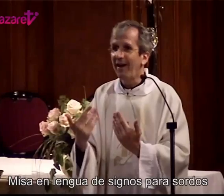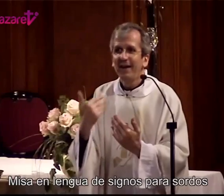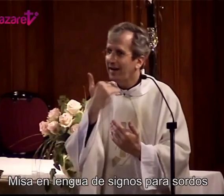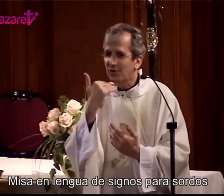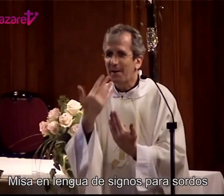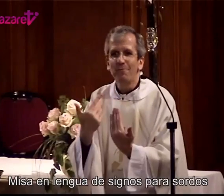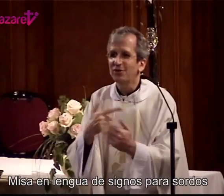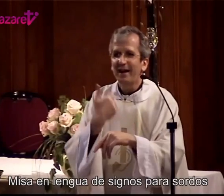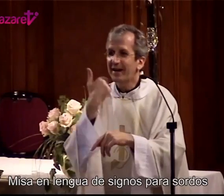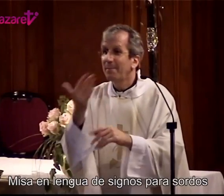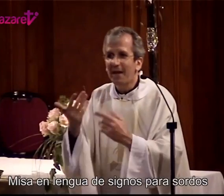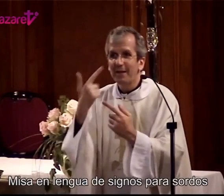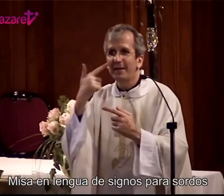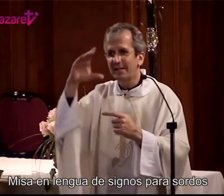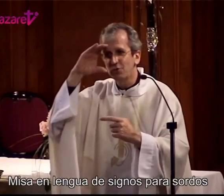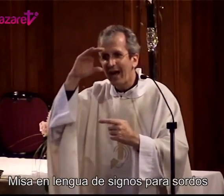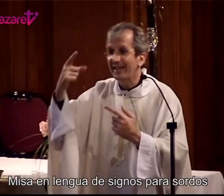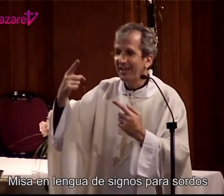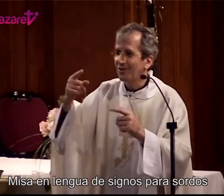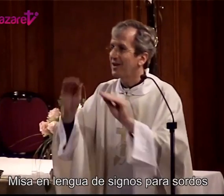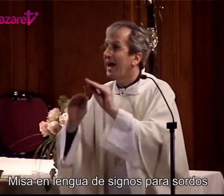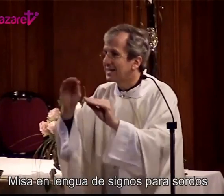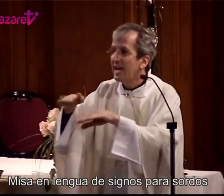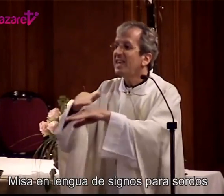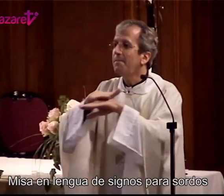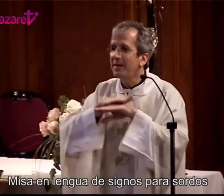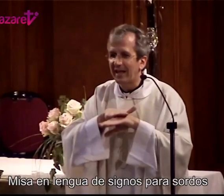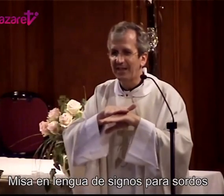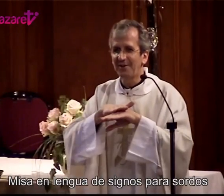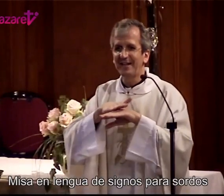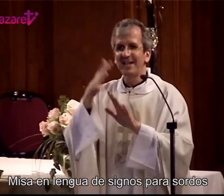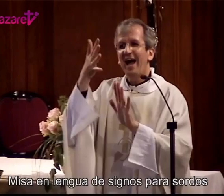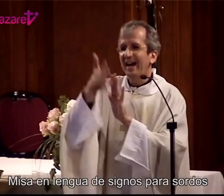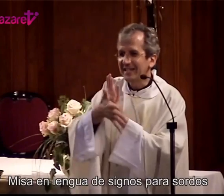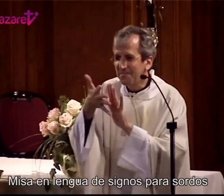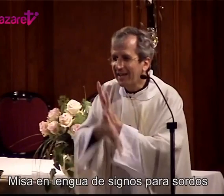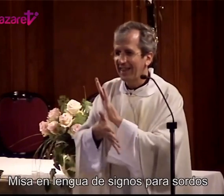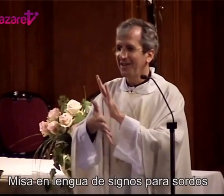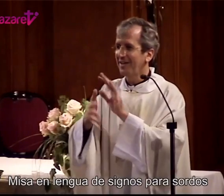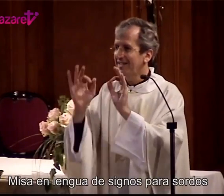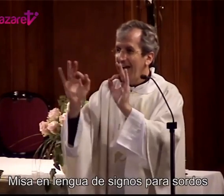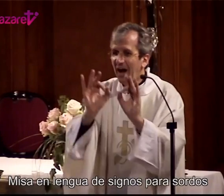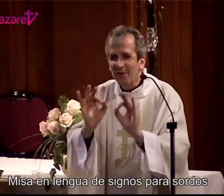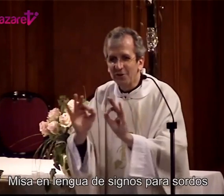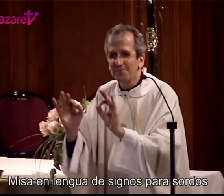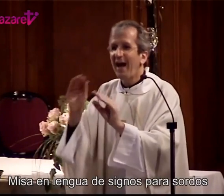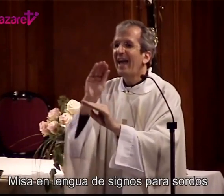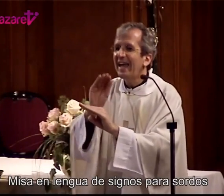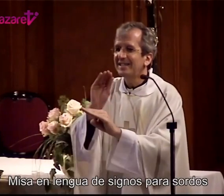y lo sabemos rápidamente, estamos atentos a las invitaciones, a las explicaciones, a lo que nos va